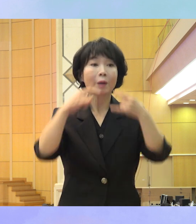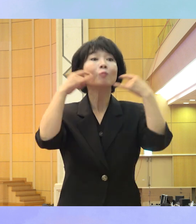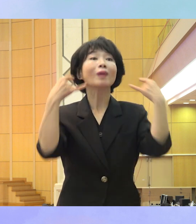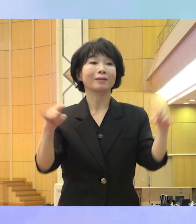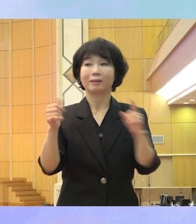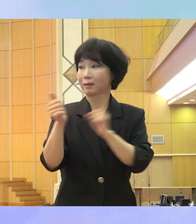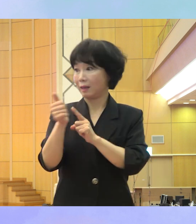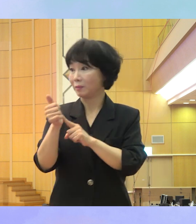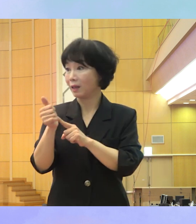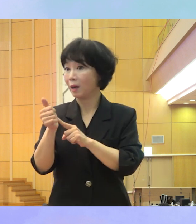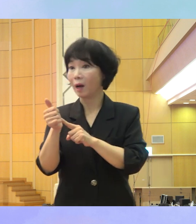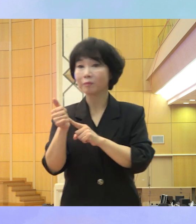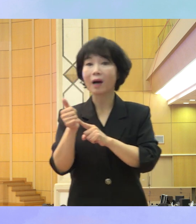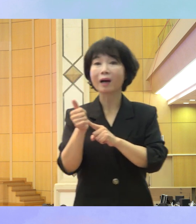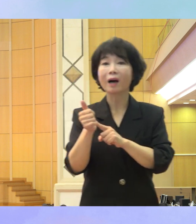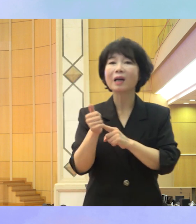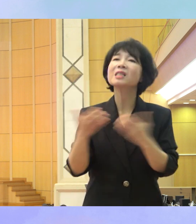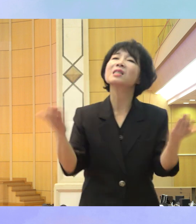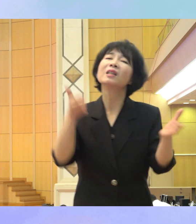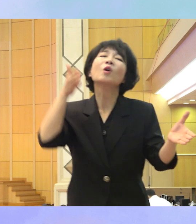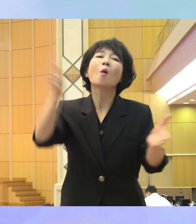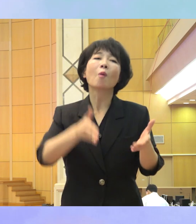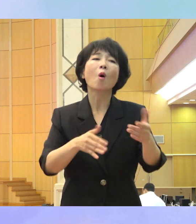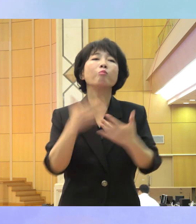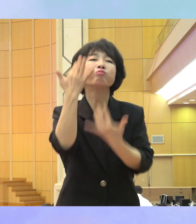이분이 소방대원이에요.